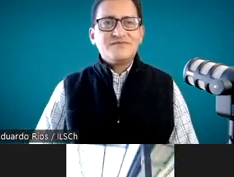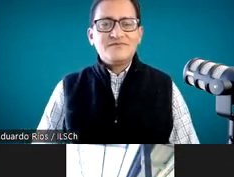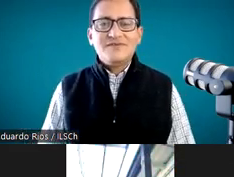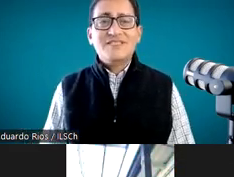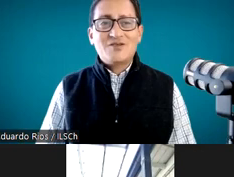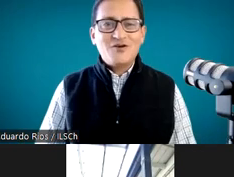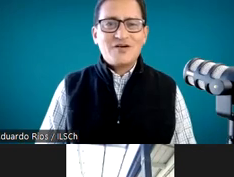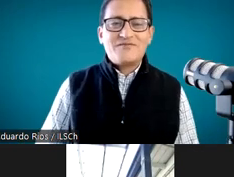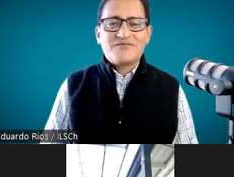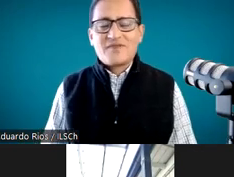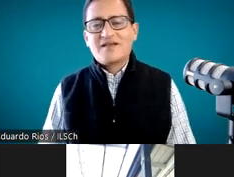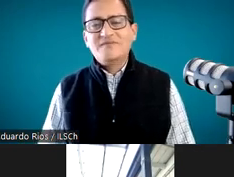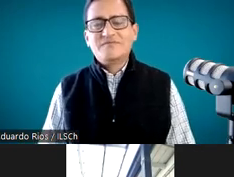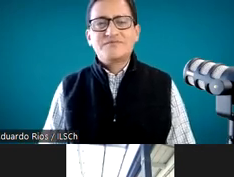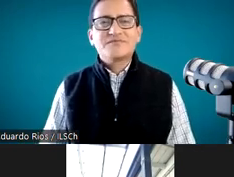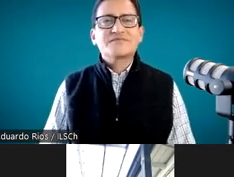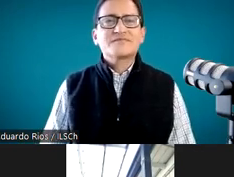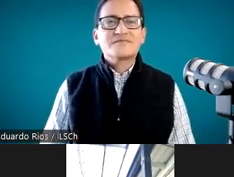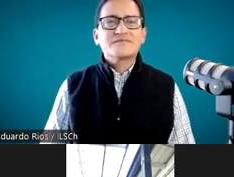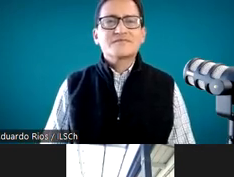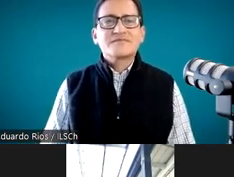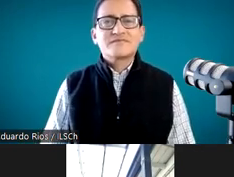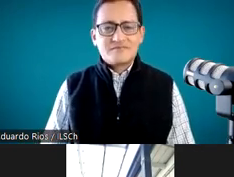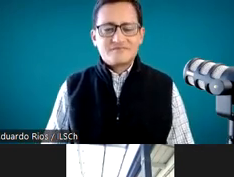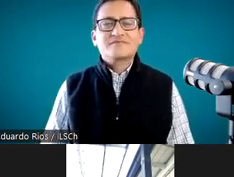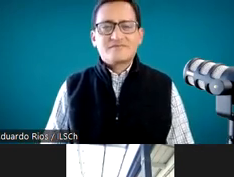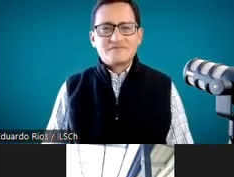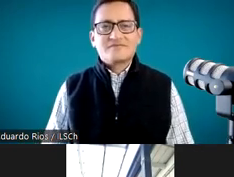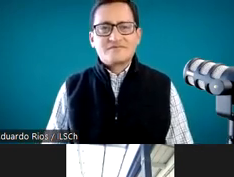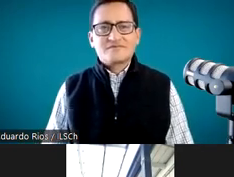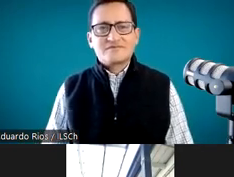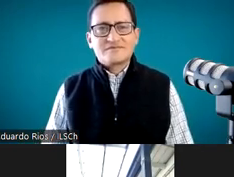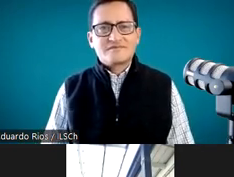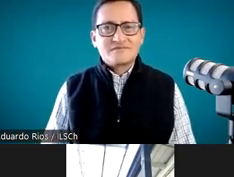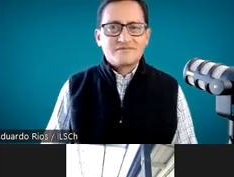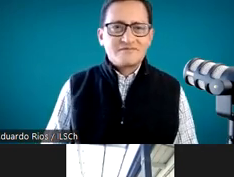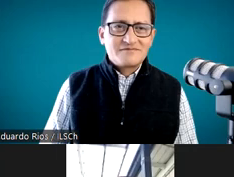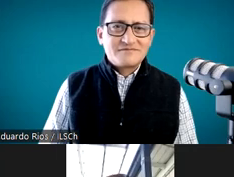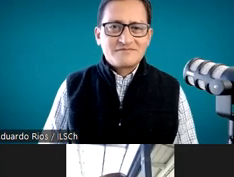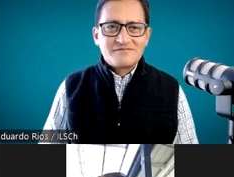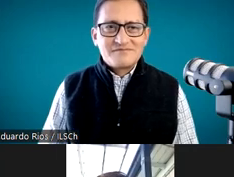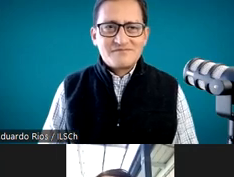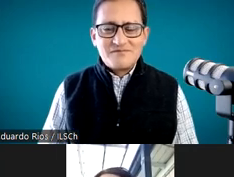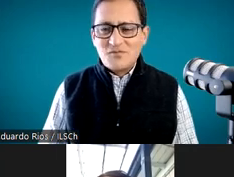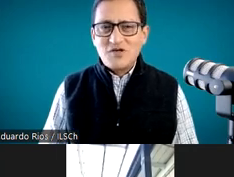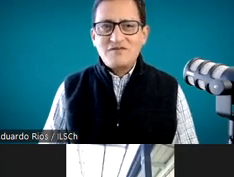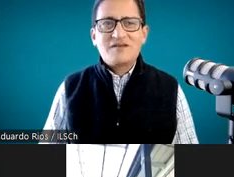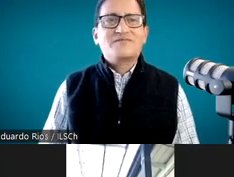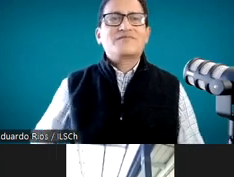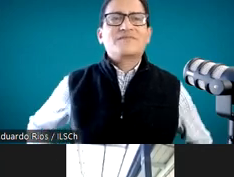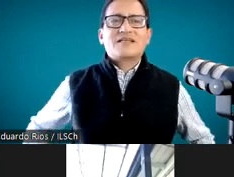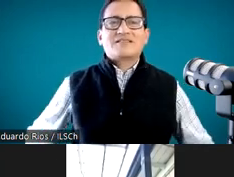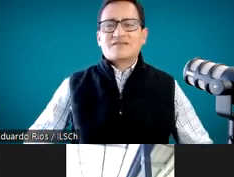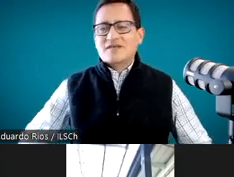psicóloga. Estoy desempeñando en el área educacional, y por eso creo que esto es muy importante para mí. Muy